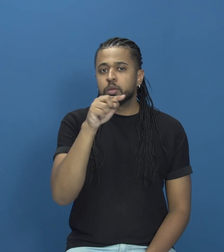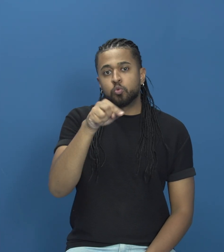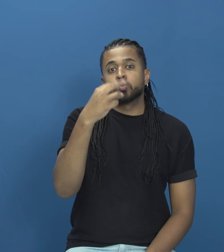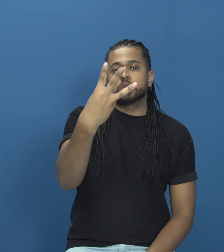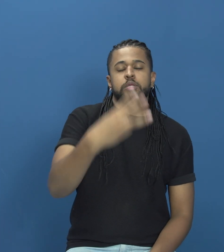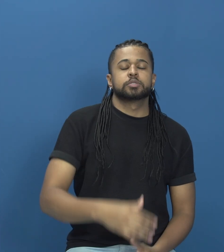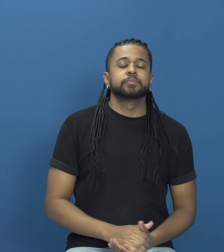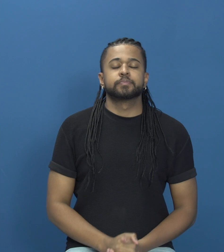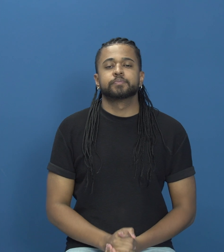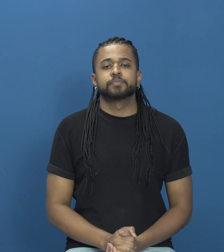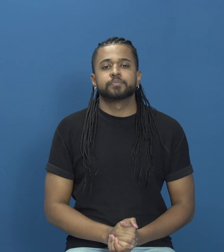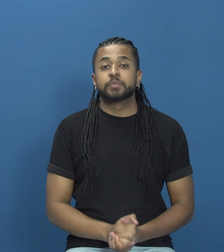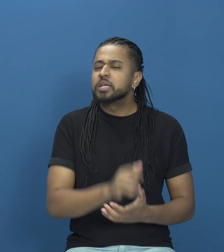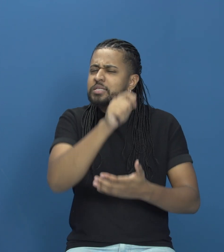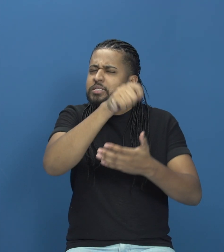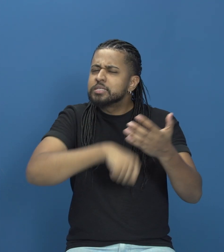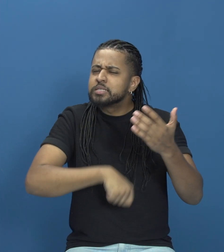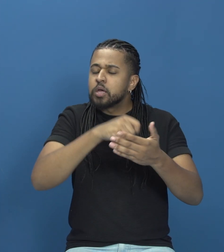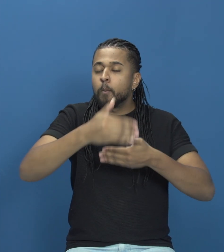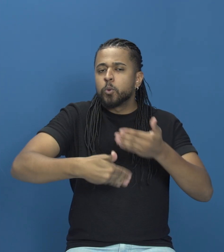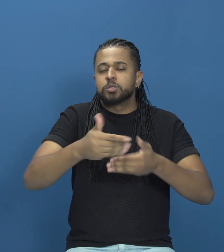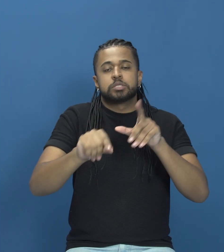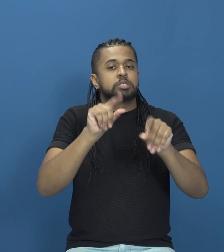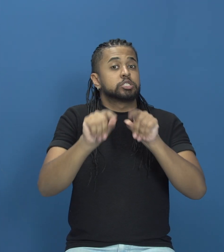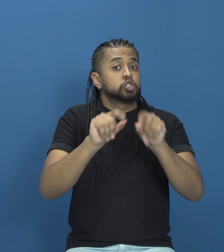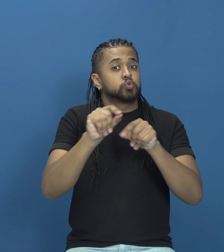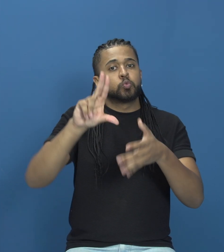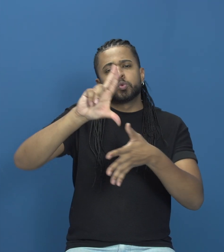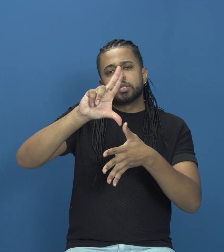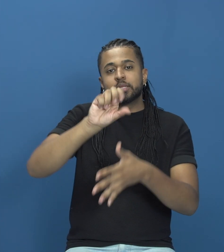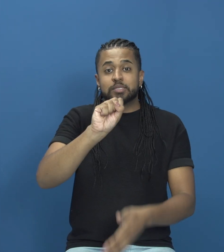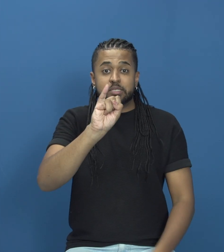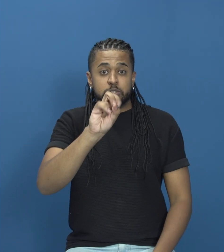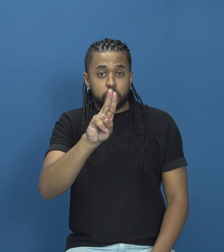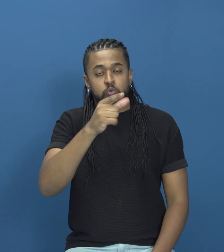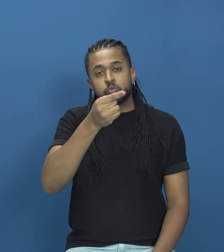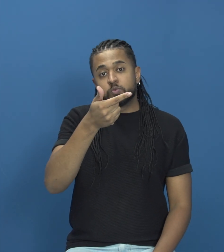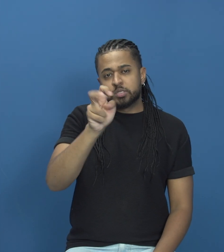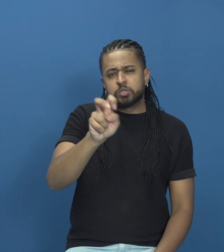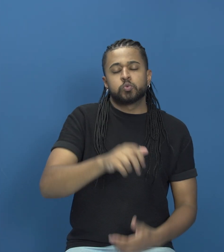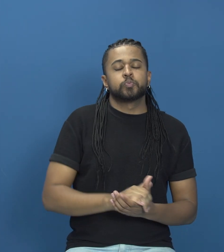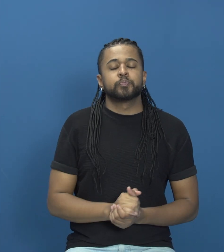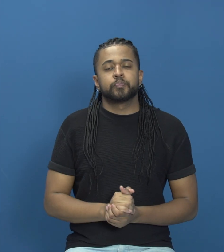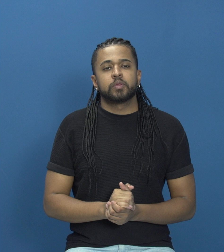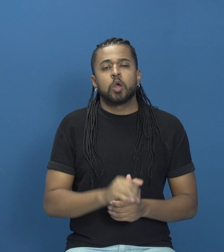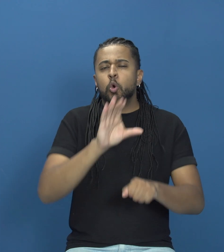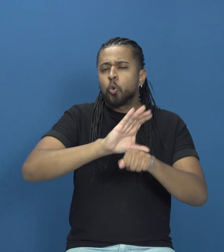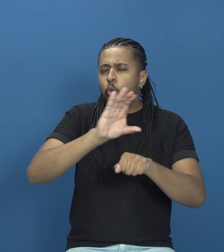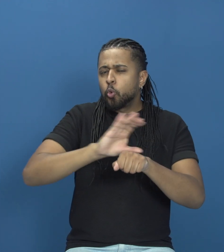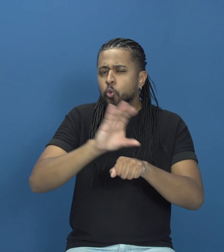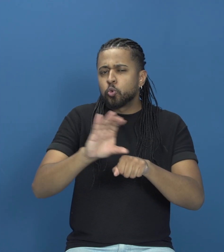3.3. A inscrição para o processo seletivo UNILA SISU 2025 para os